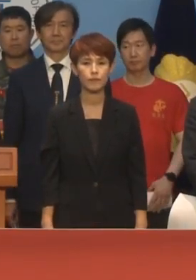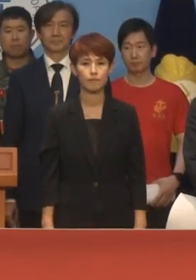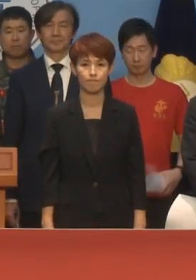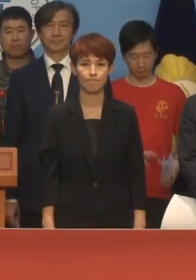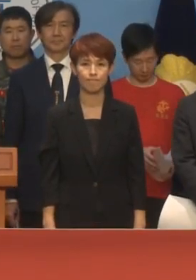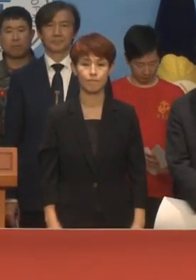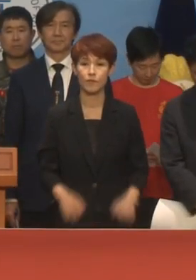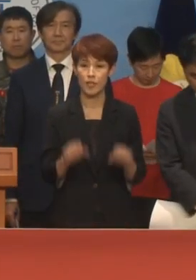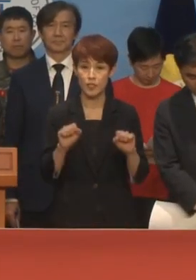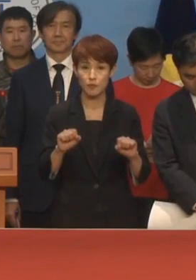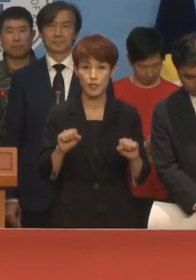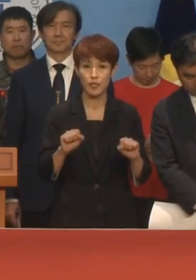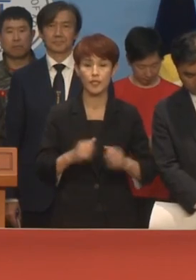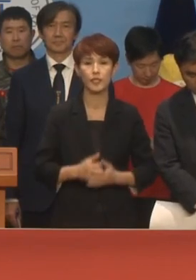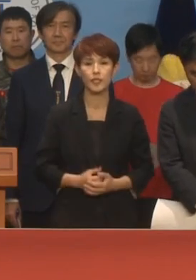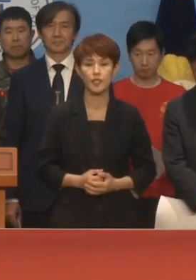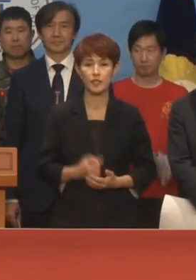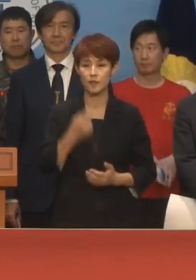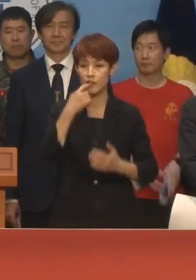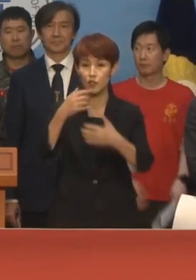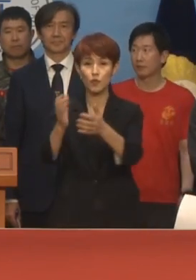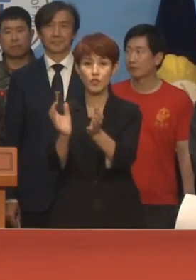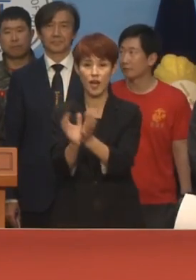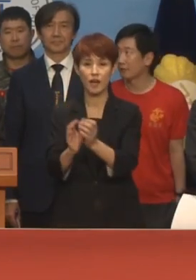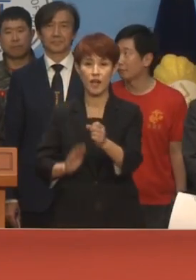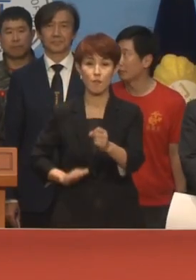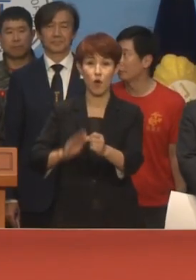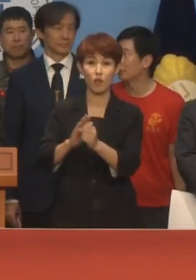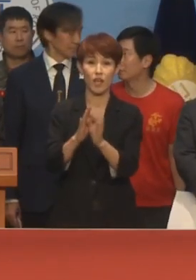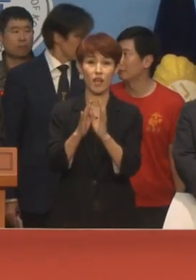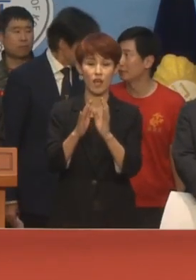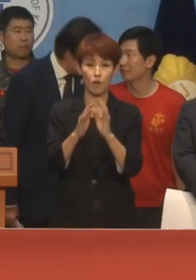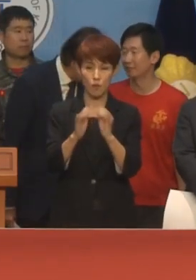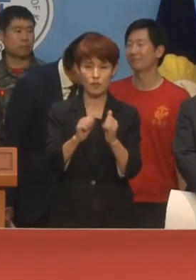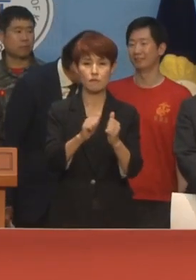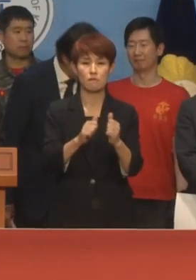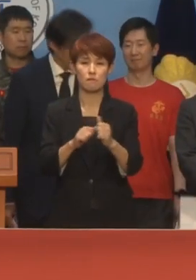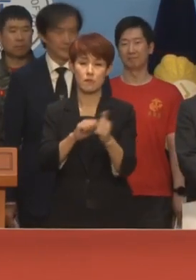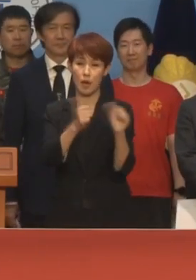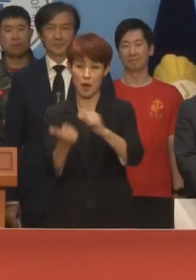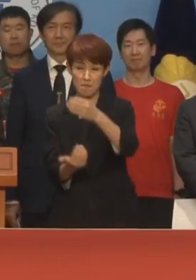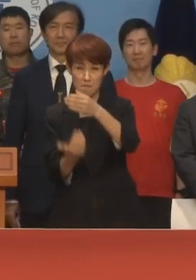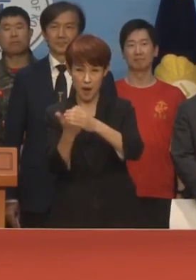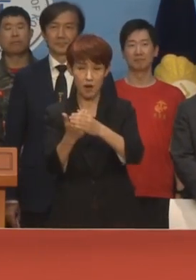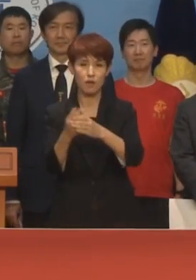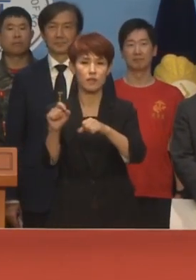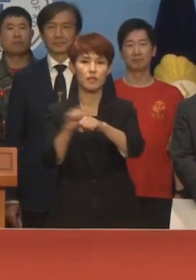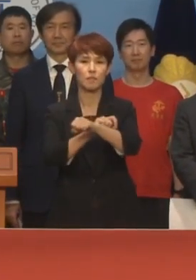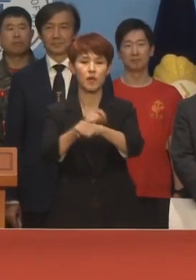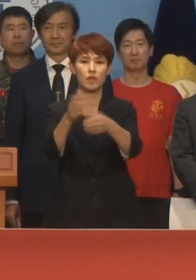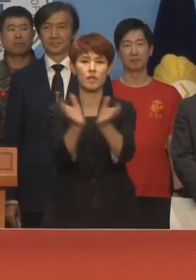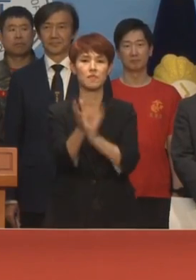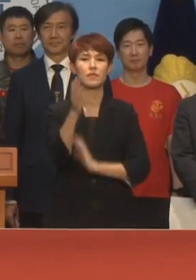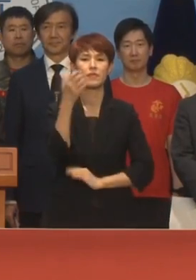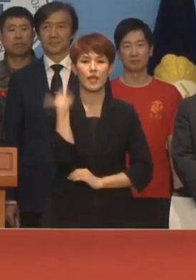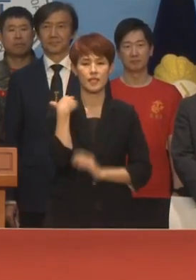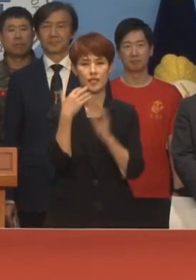예, 안녕하십니까. 더불어민주당 해병대원 사망사건 외압 의혹 TF 단장을 맡고